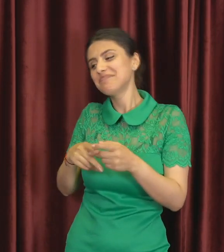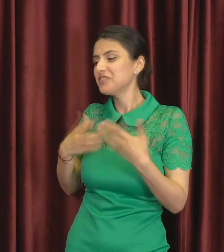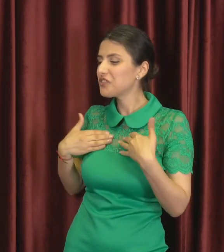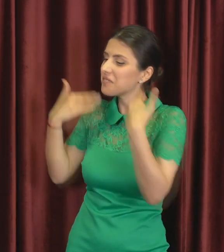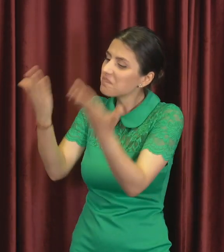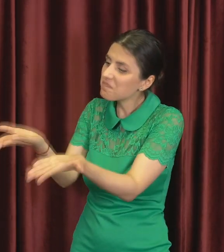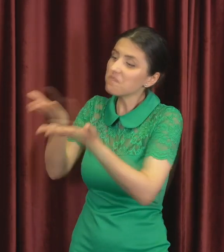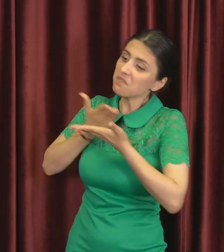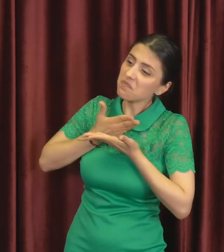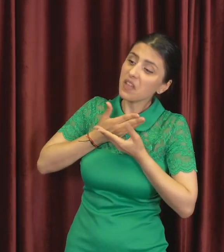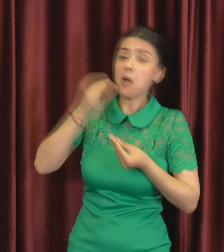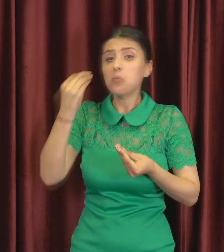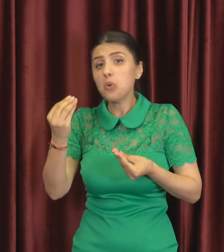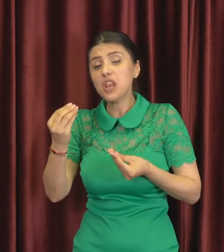și succesele și eșecurile.